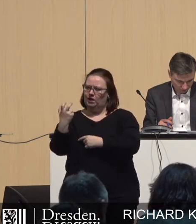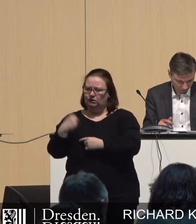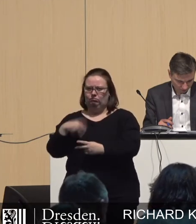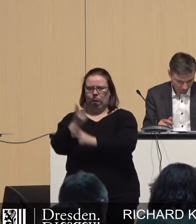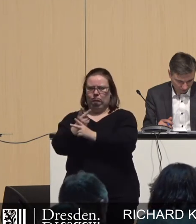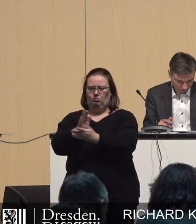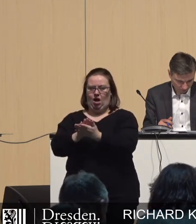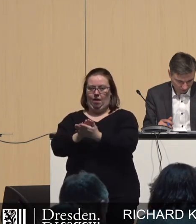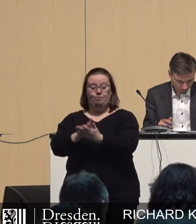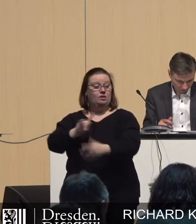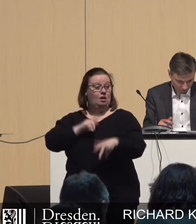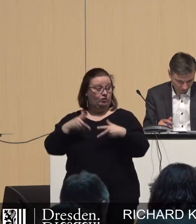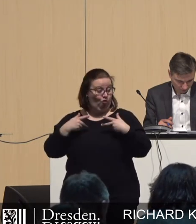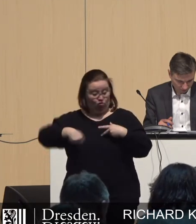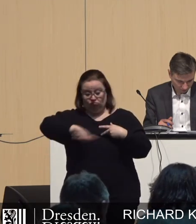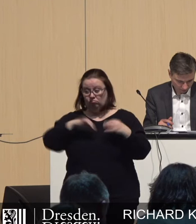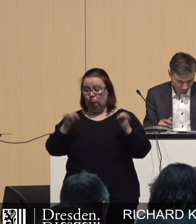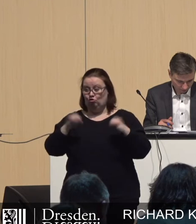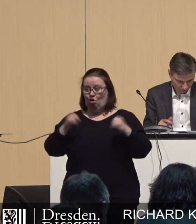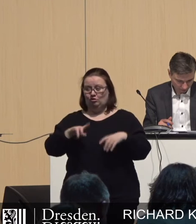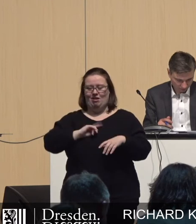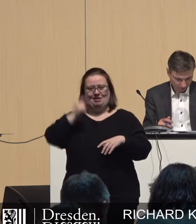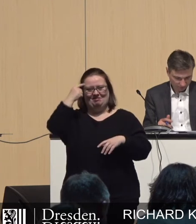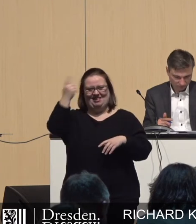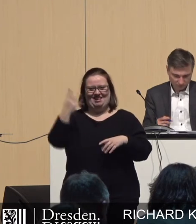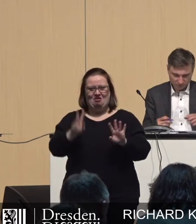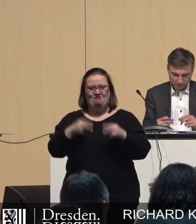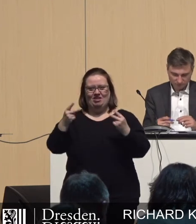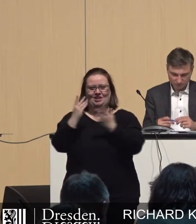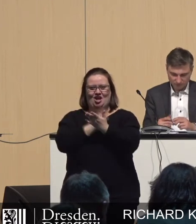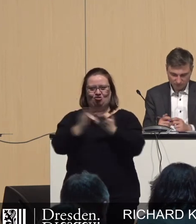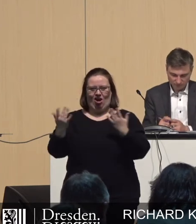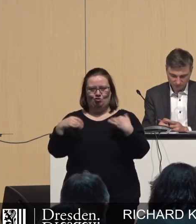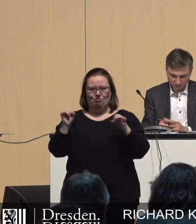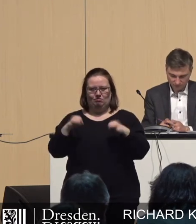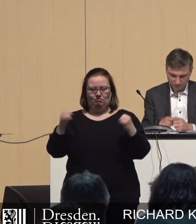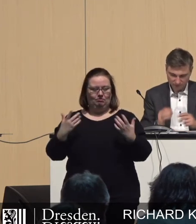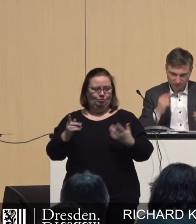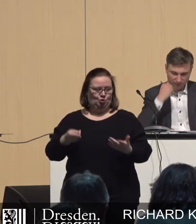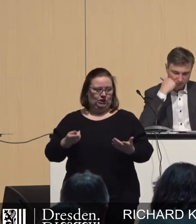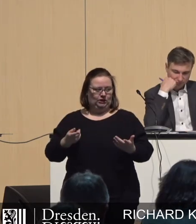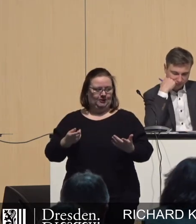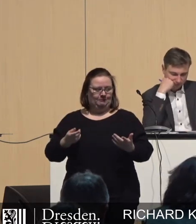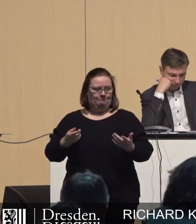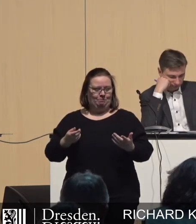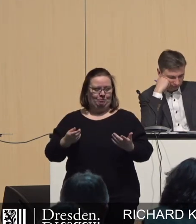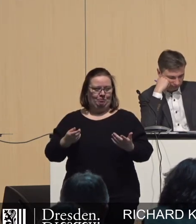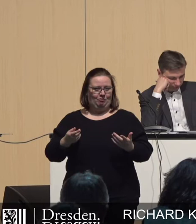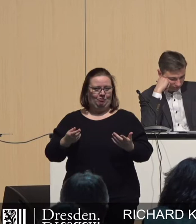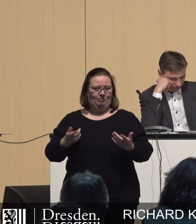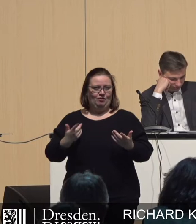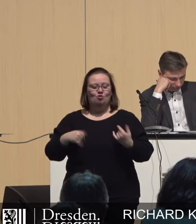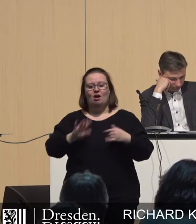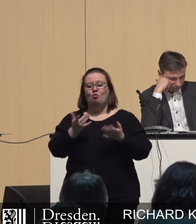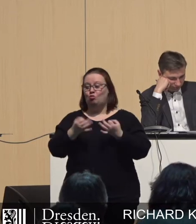wesentliches. Ich freue mich auf den Beschluss, weil ich glaube, dass wir heute eine sehr, sehr wichtige Entscheidung treffen werden. Ich finde es